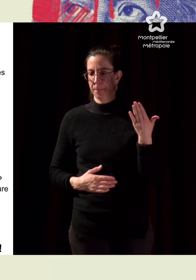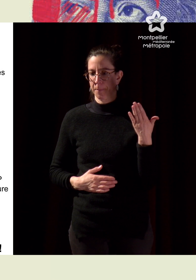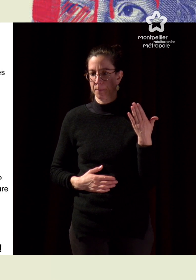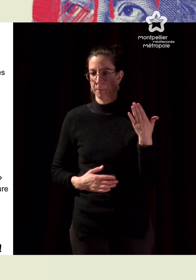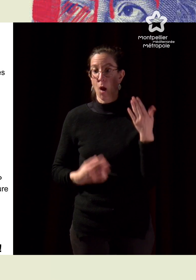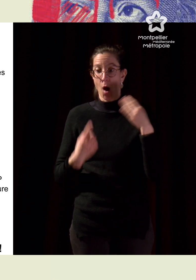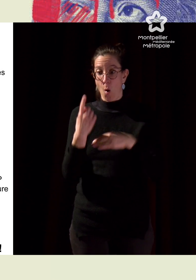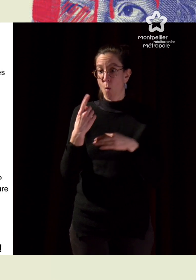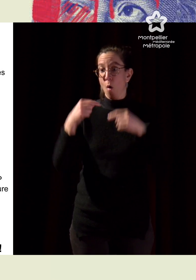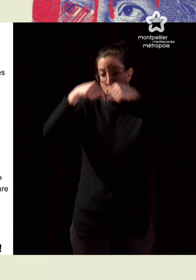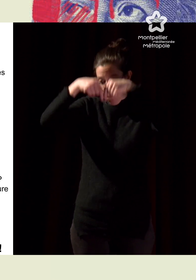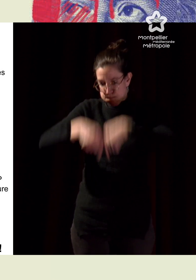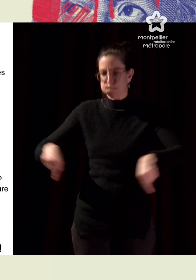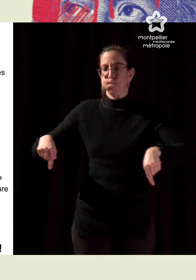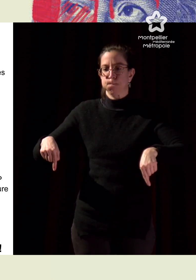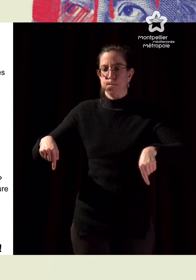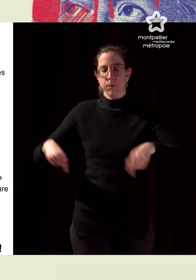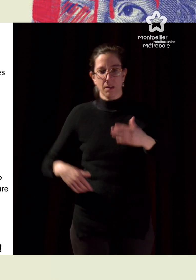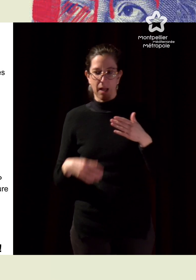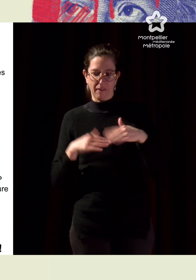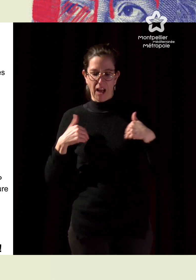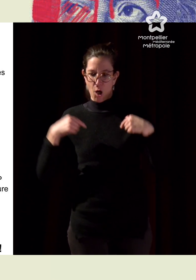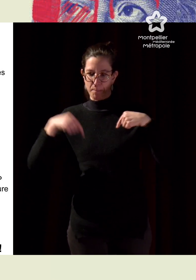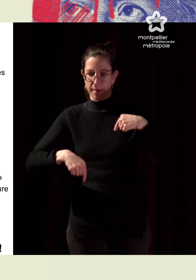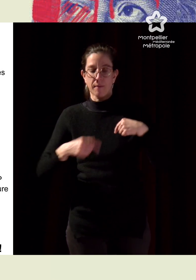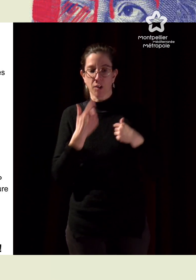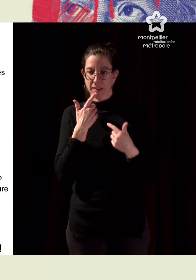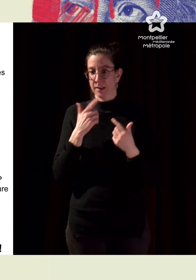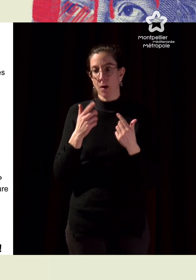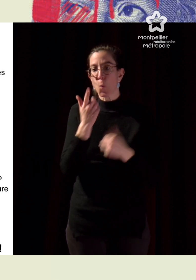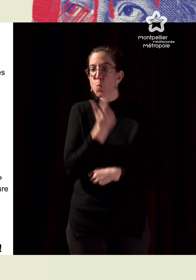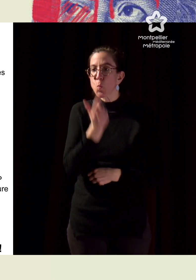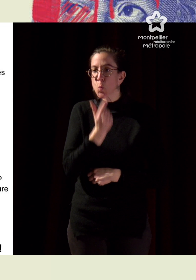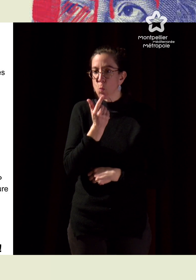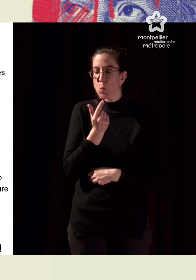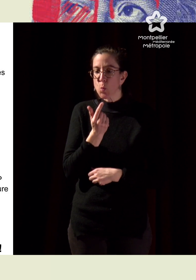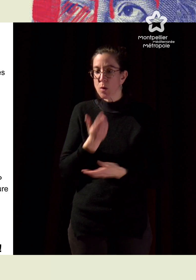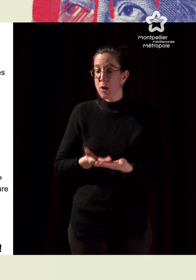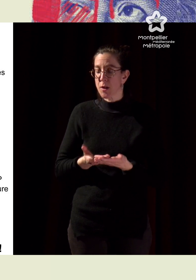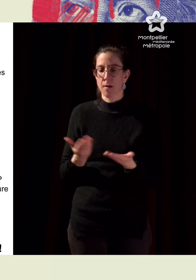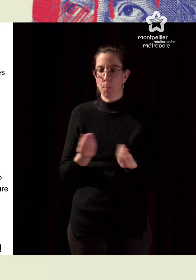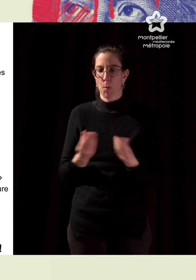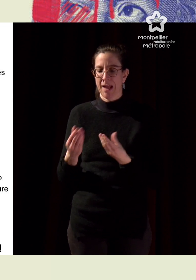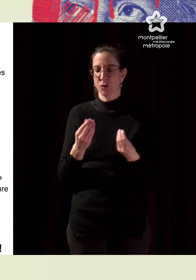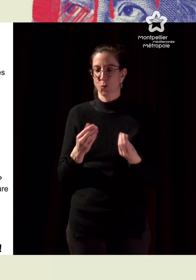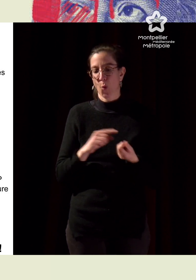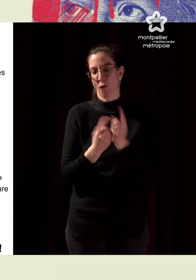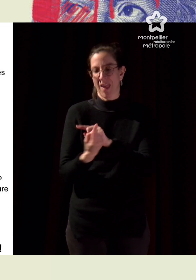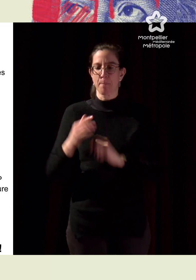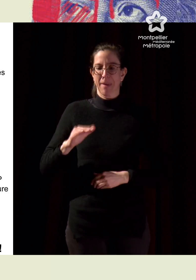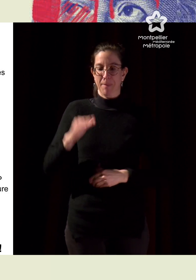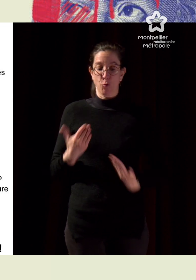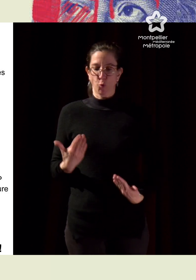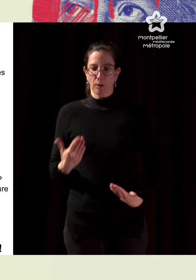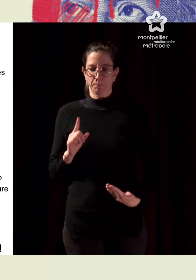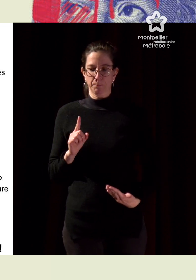l'histoire des populations. Alors, en rouge, c'est les populations qui vont devenir les populations pygmées actuelles, et en bleu,